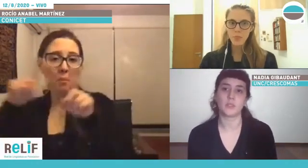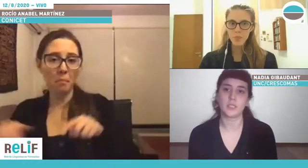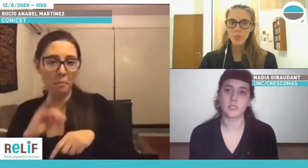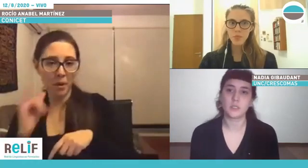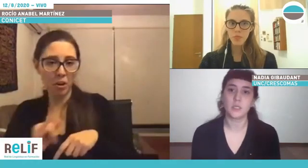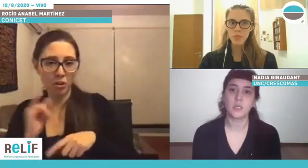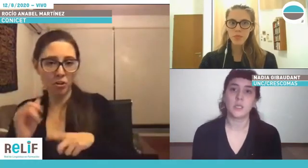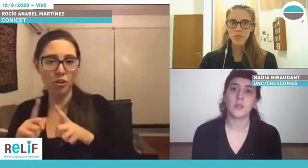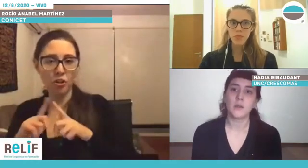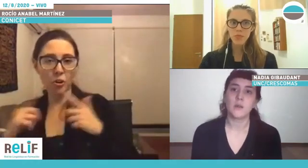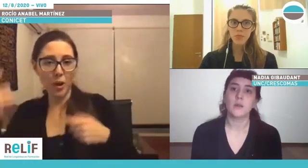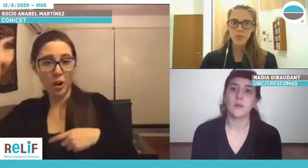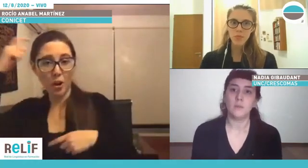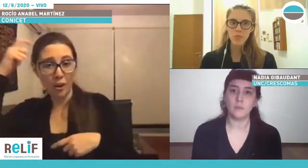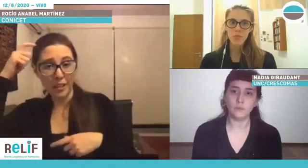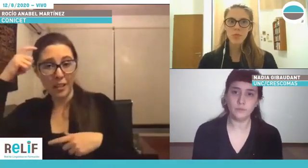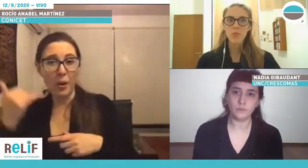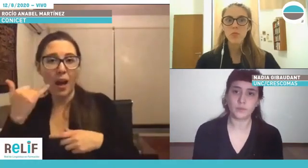esos procesos,